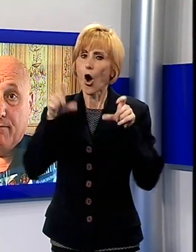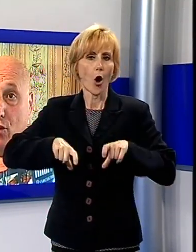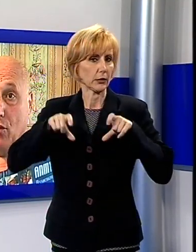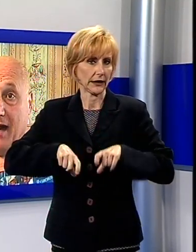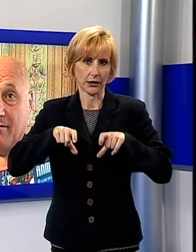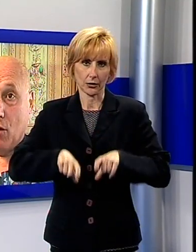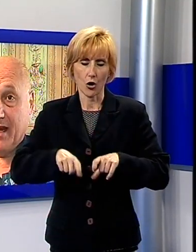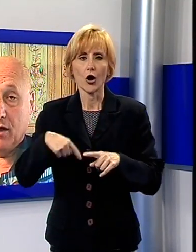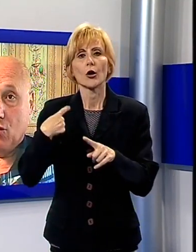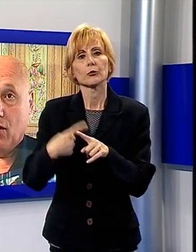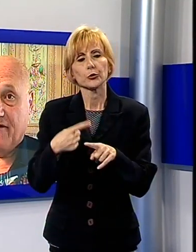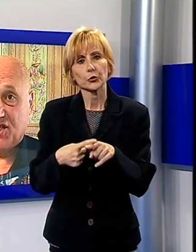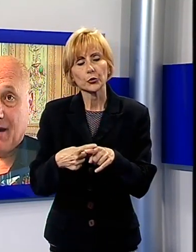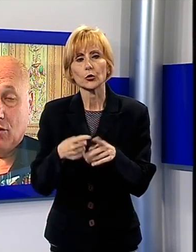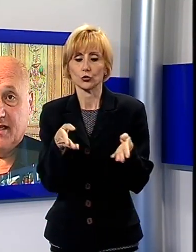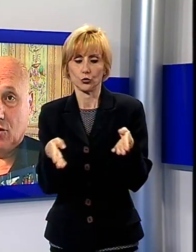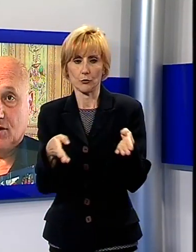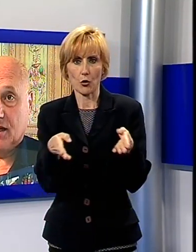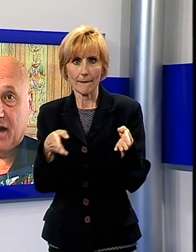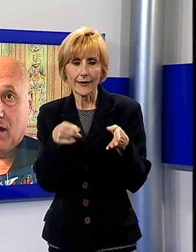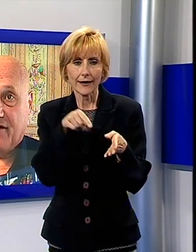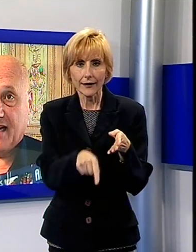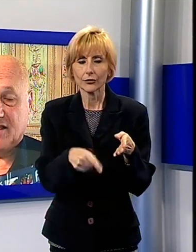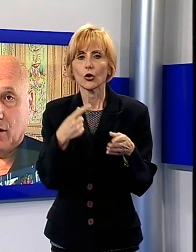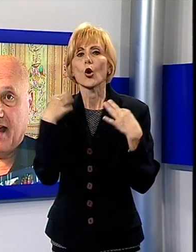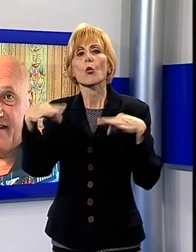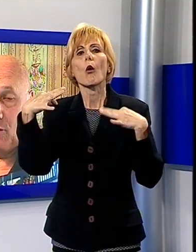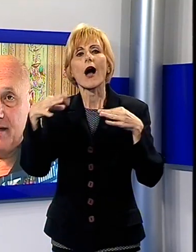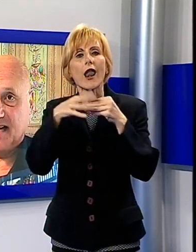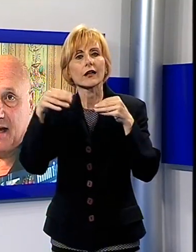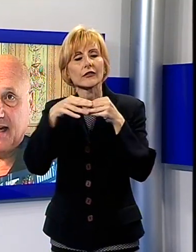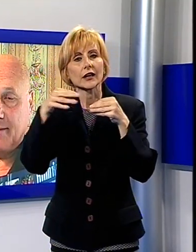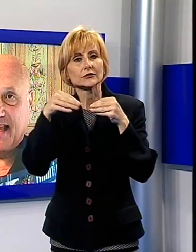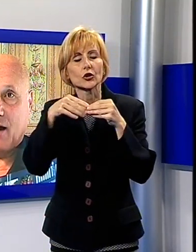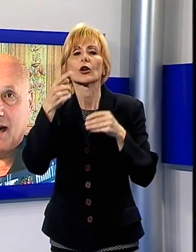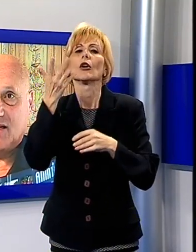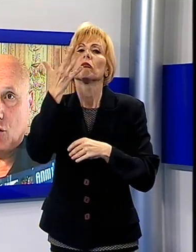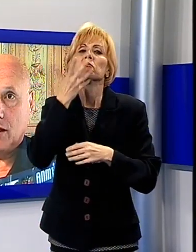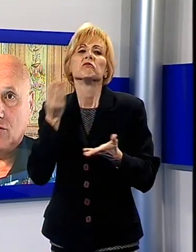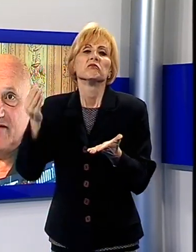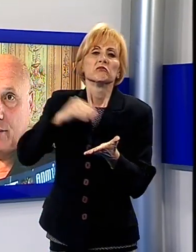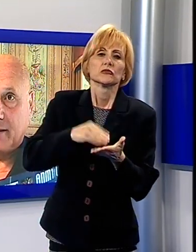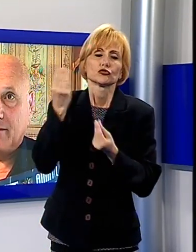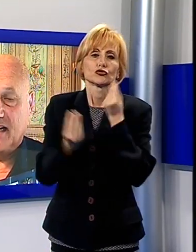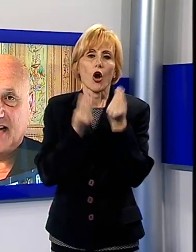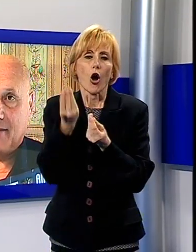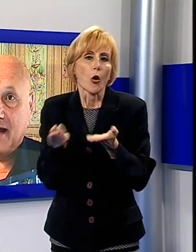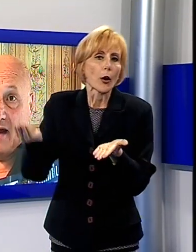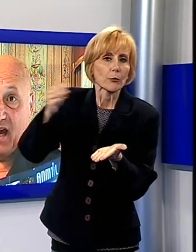più al momento in cui facciamo il discorso di riqualificazione avremmo pensato anche di mettere qualche gioco inclusivo per i bimbi disabili in